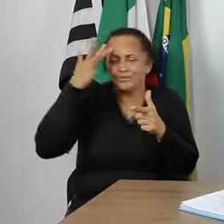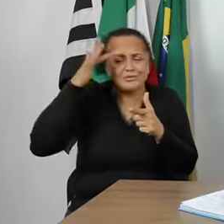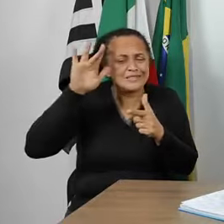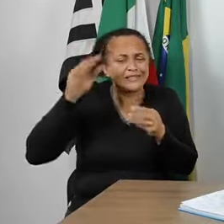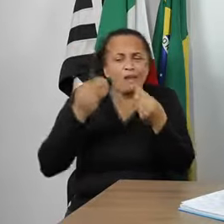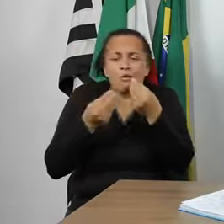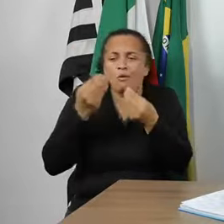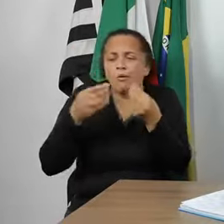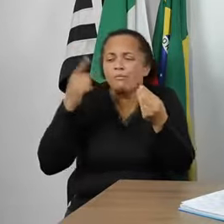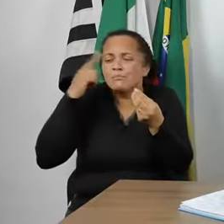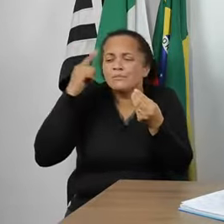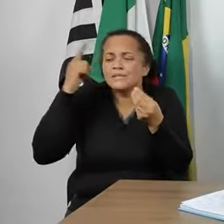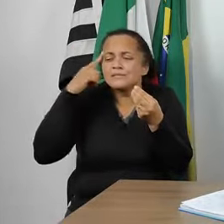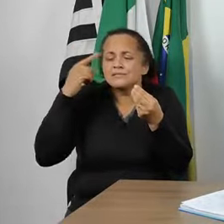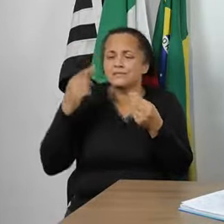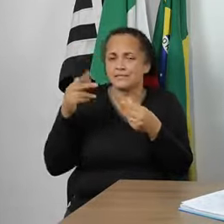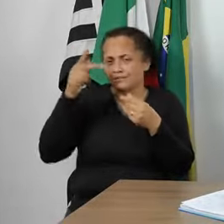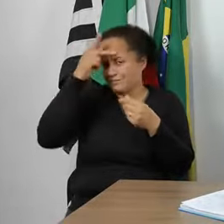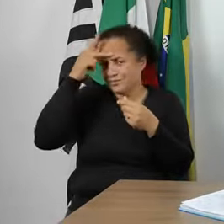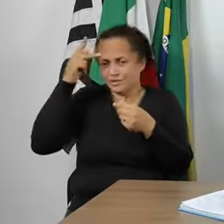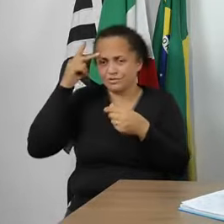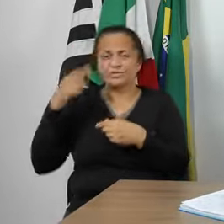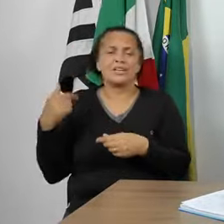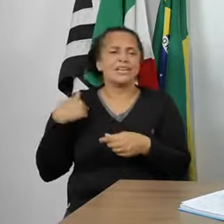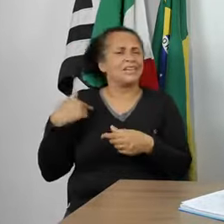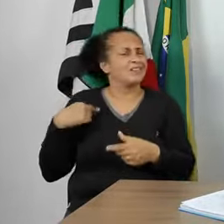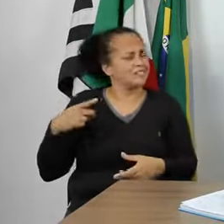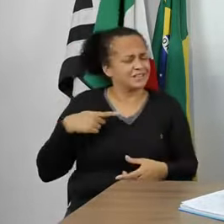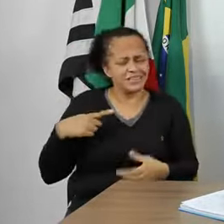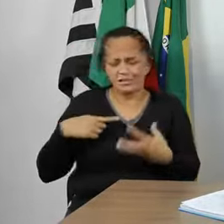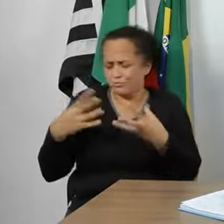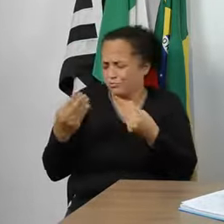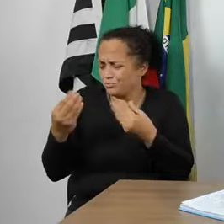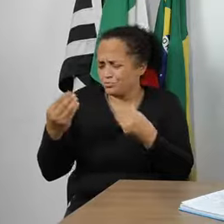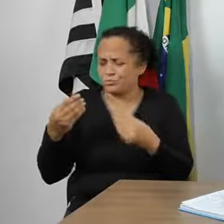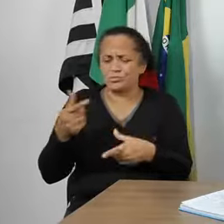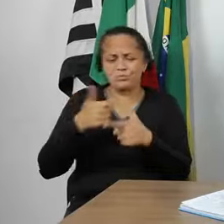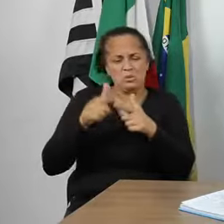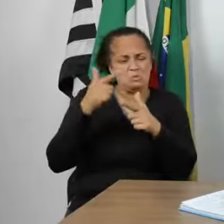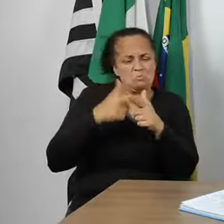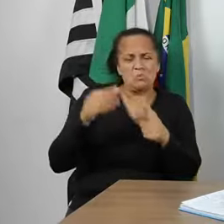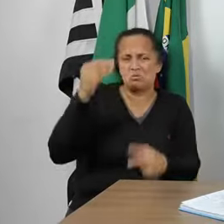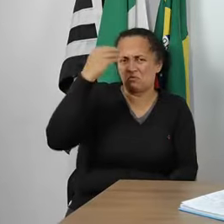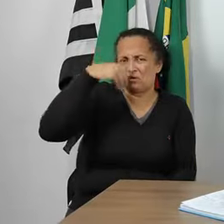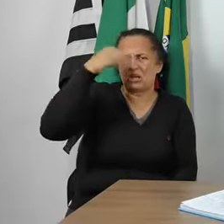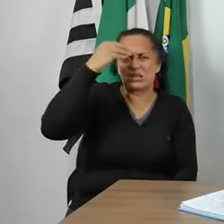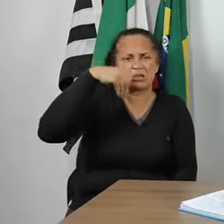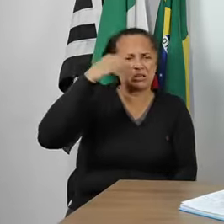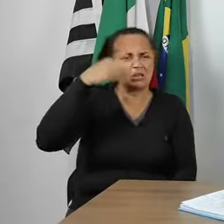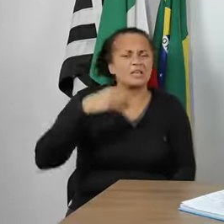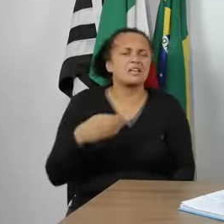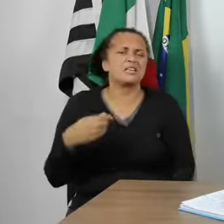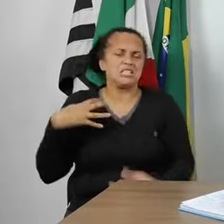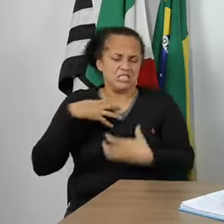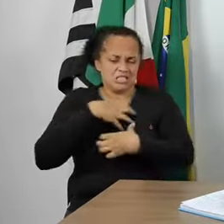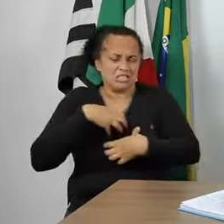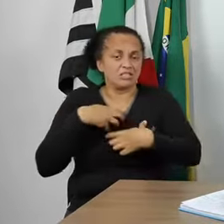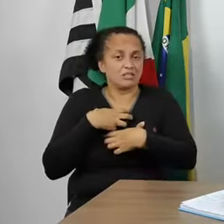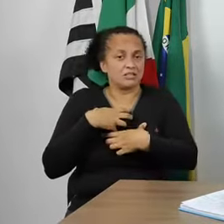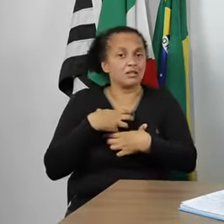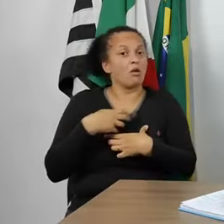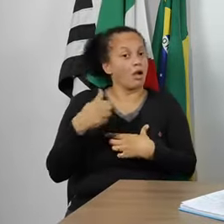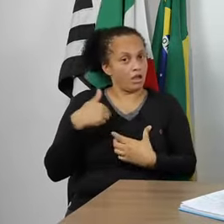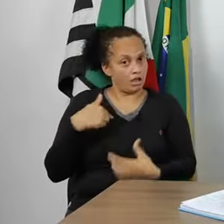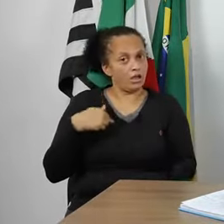tomada, envolvida nas minhas questões, nos meus problemas, nas minhas fraquezas, nas minhas dificuldades. Então eu falo para você